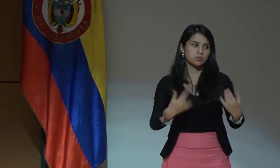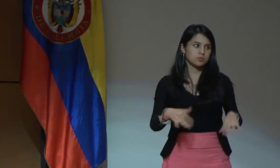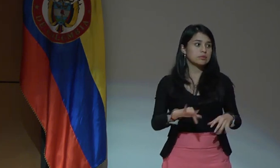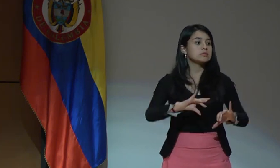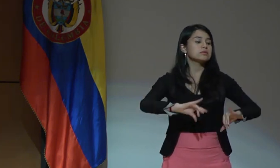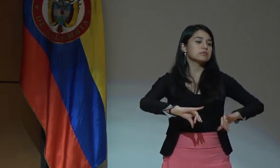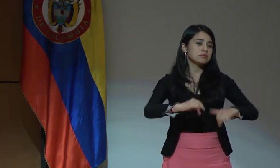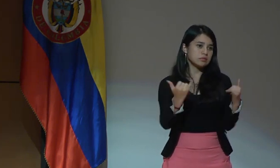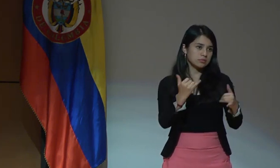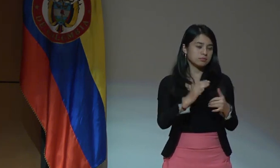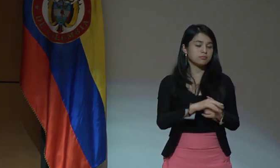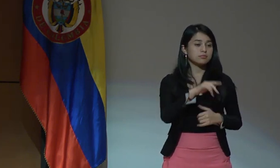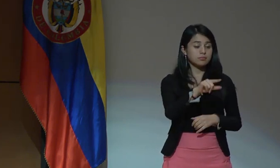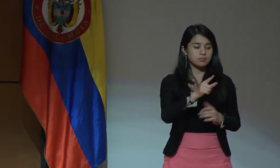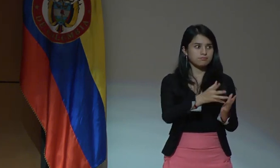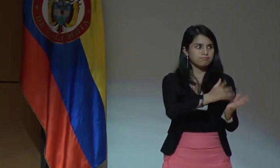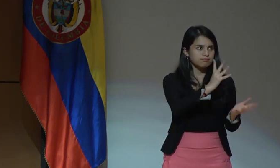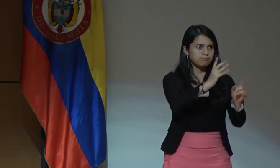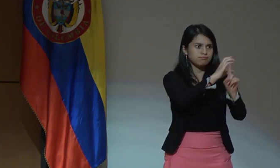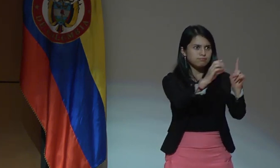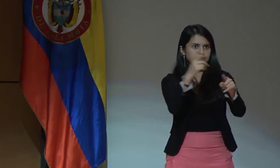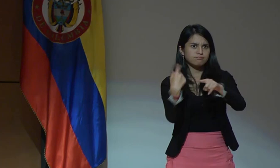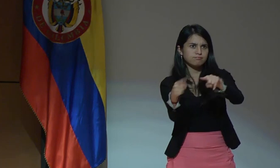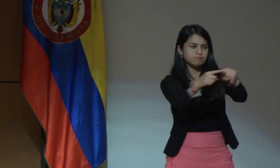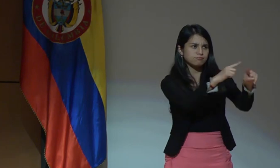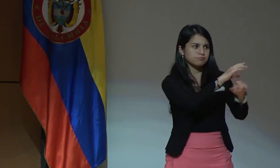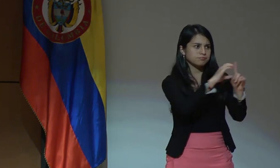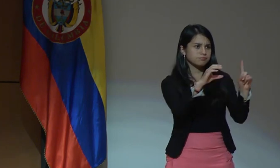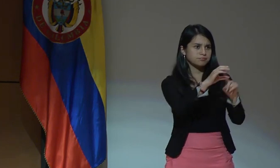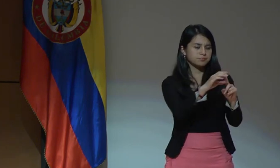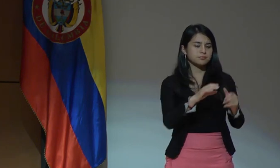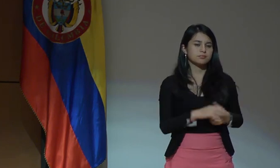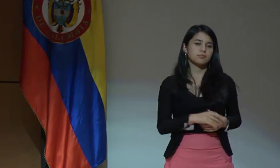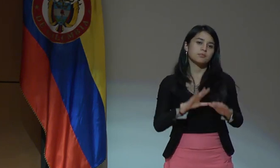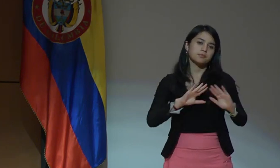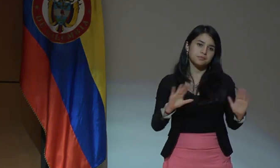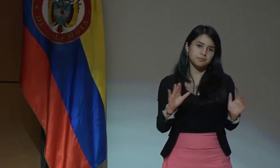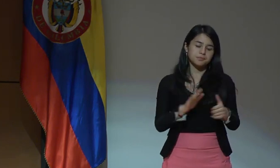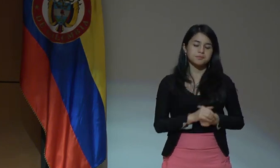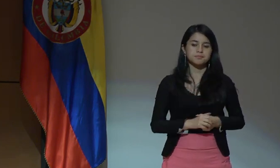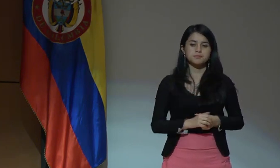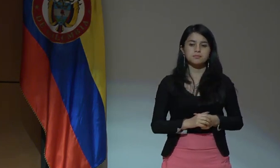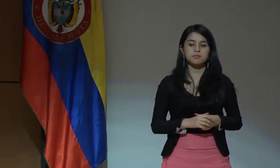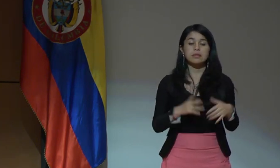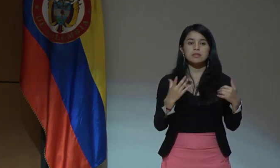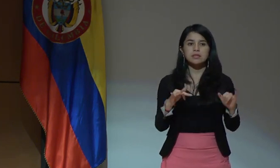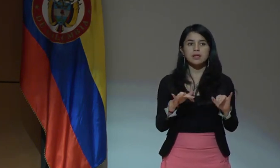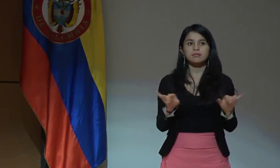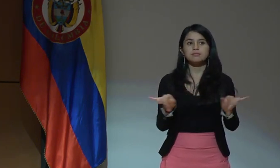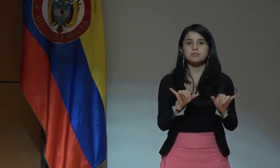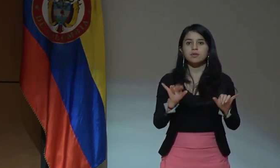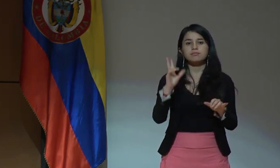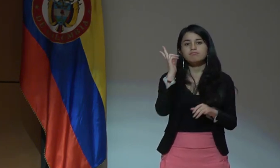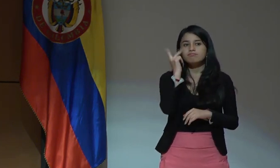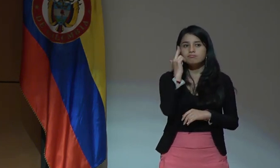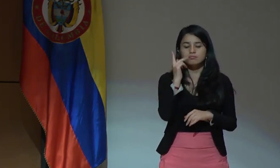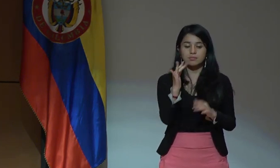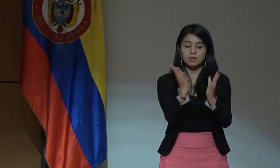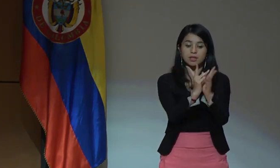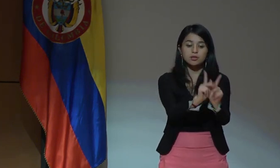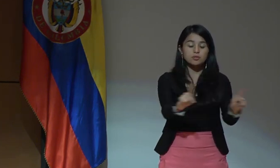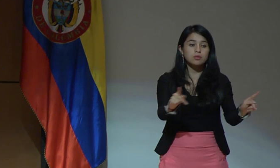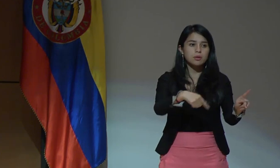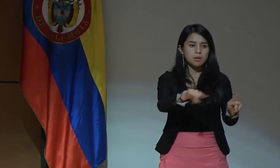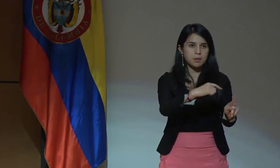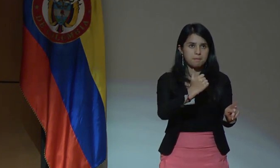sin la riqueza de la interculturalidad. Bueno, algo que… sonaría casi obvio, necesidad de descubrirse